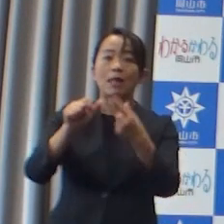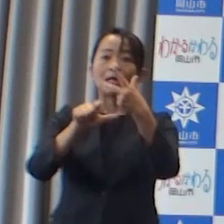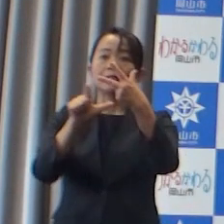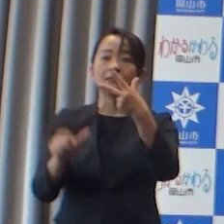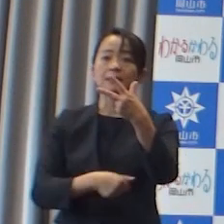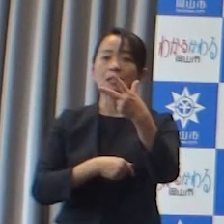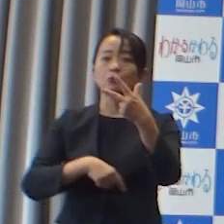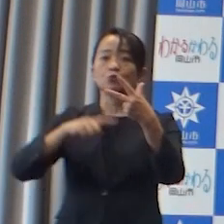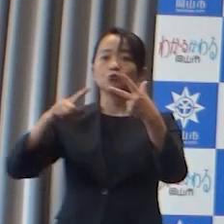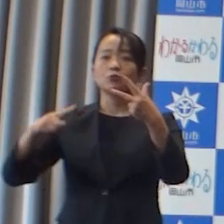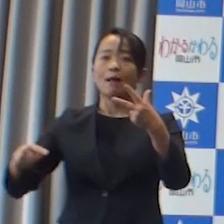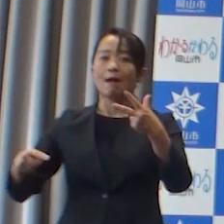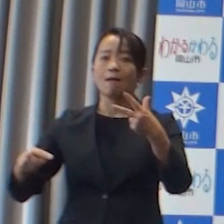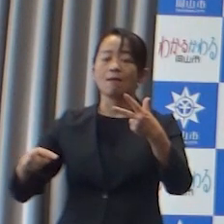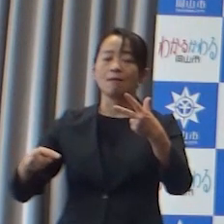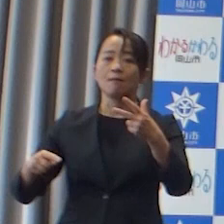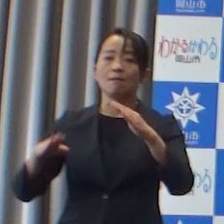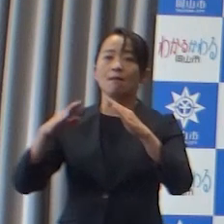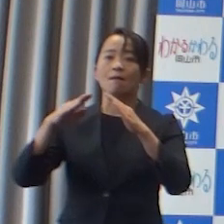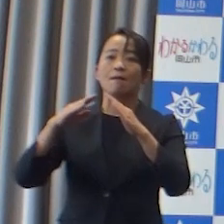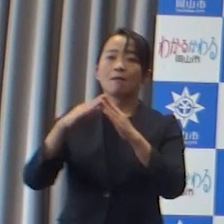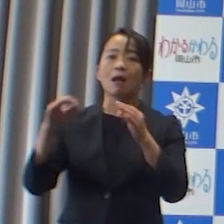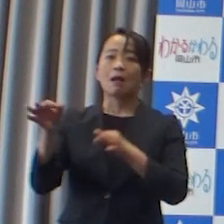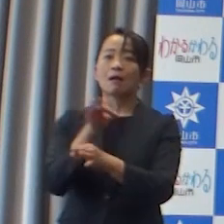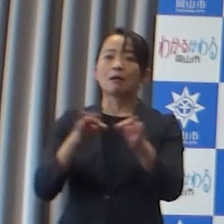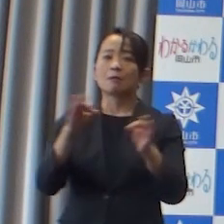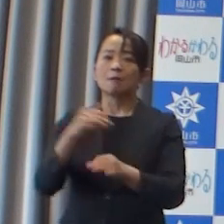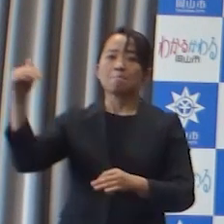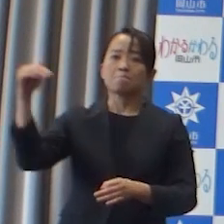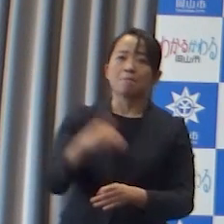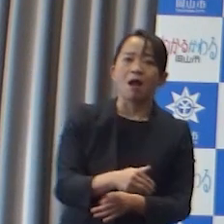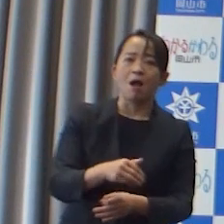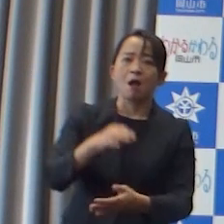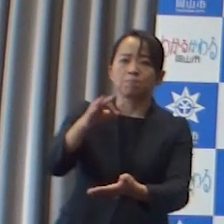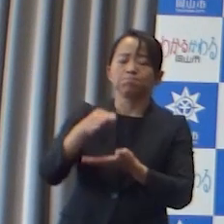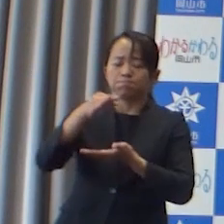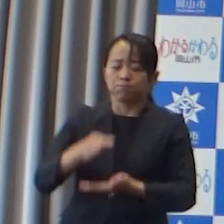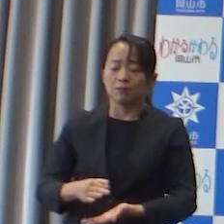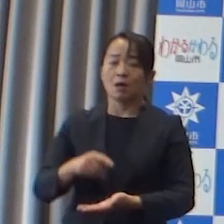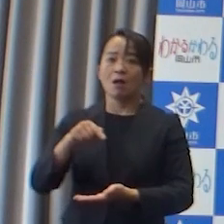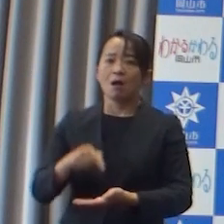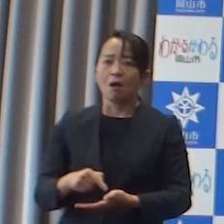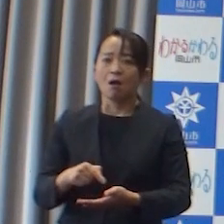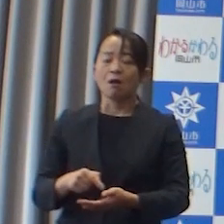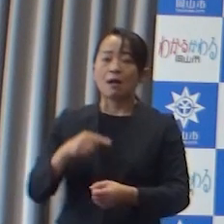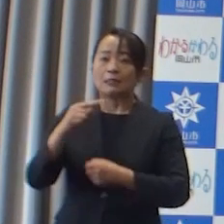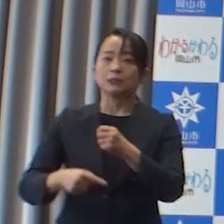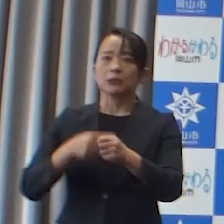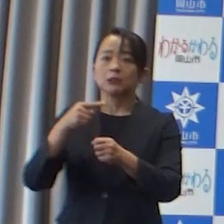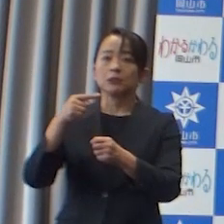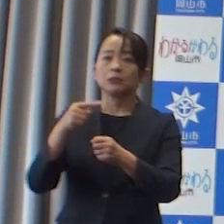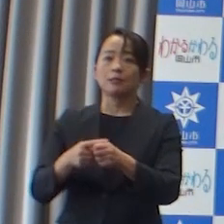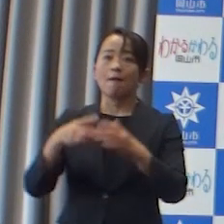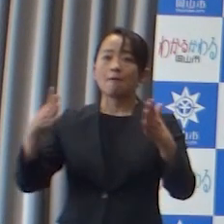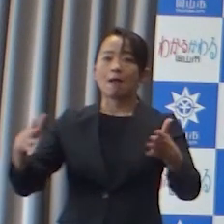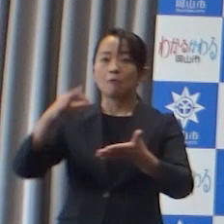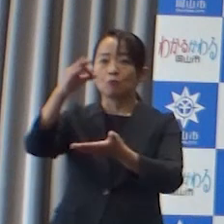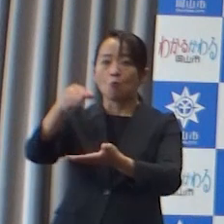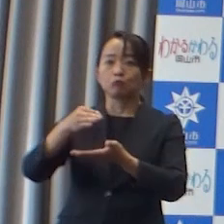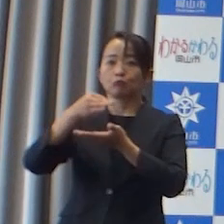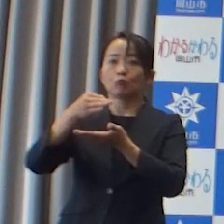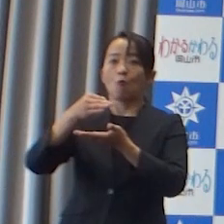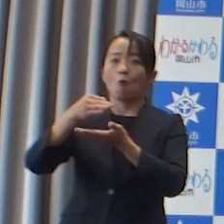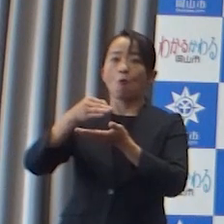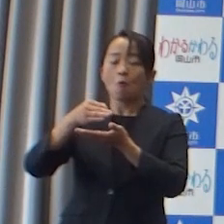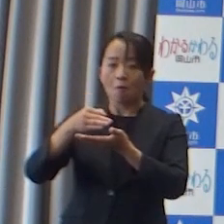計が急変し世帯全員のそれぞれの年収見込み額が住民税非課税